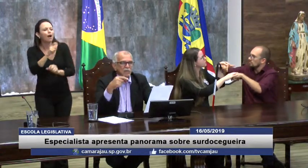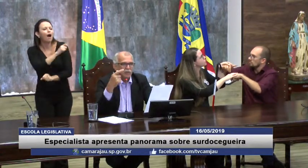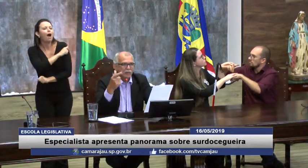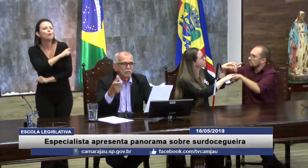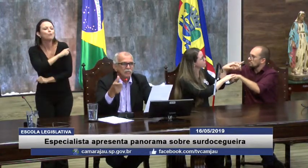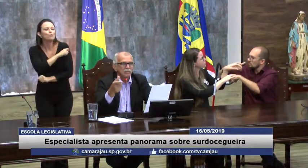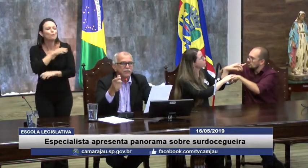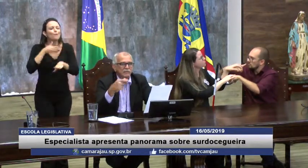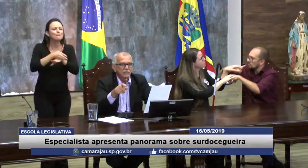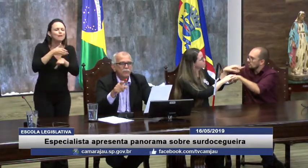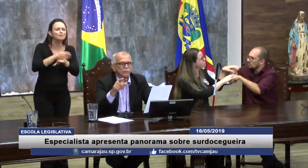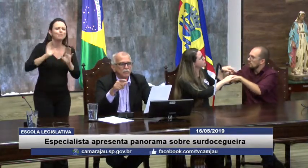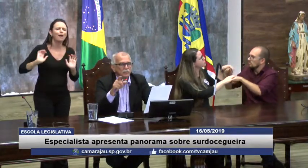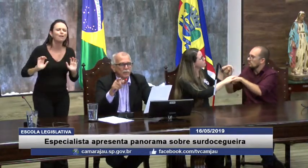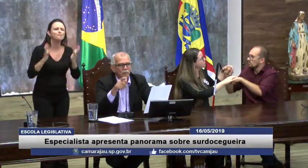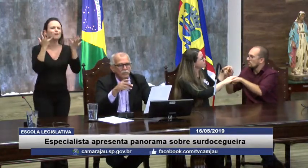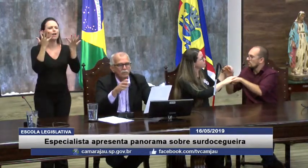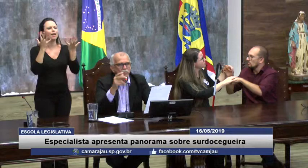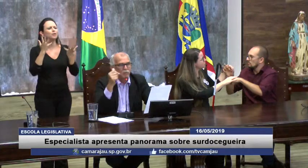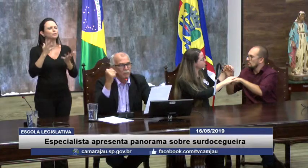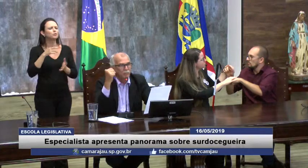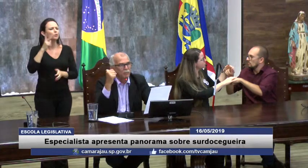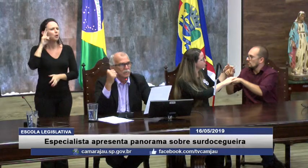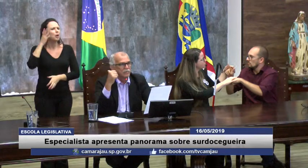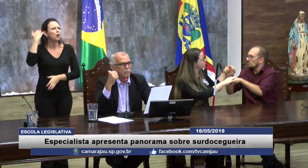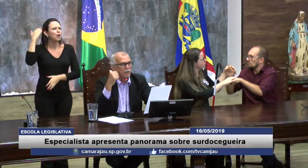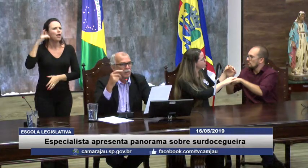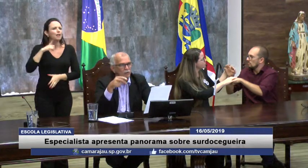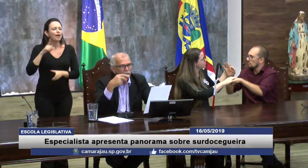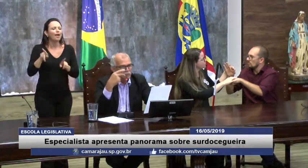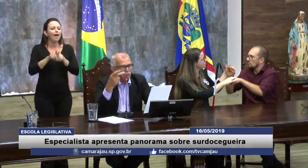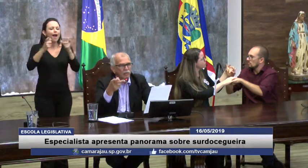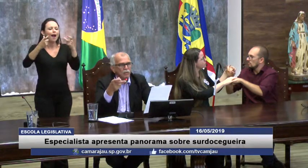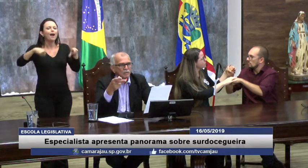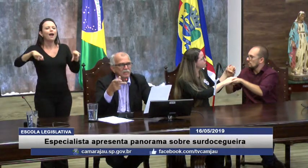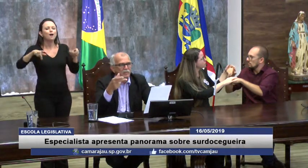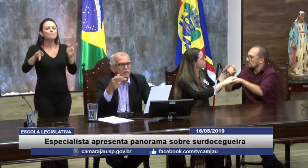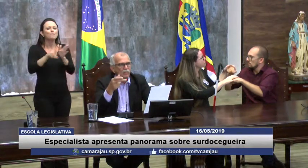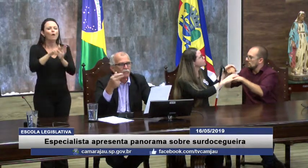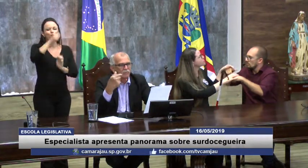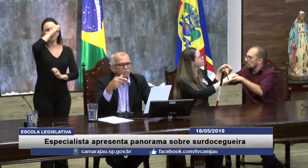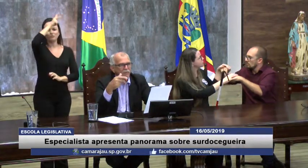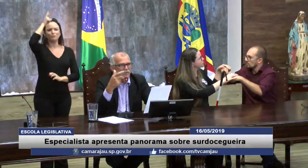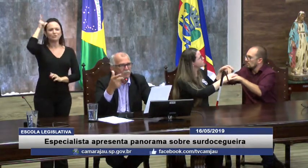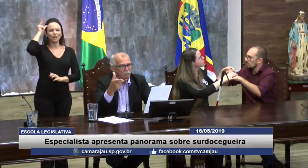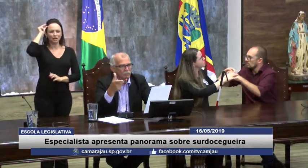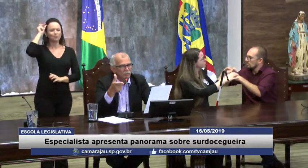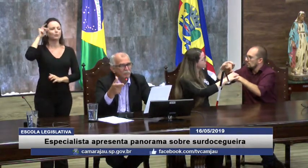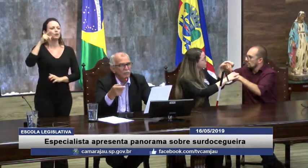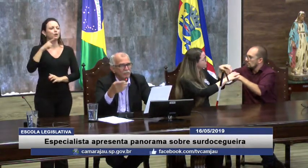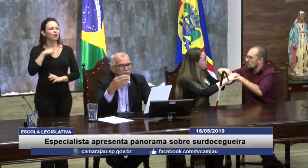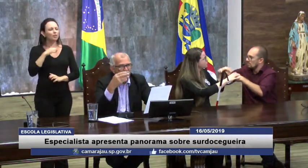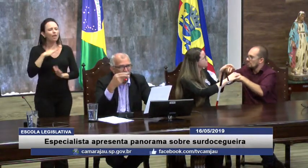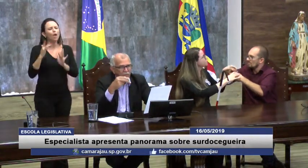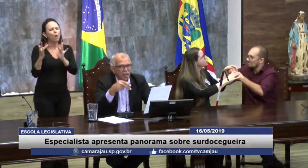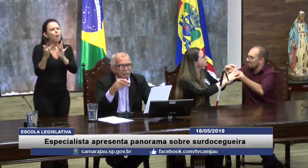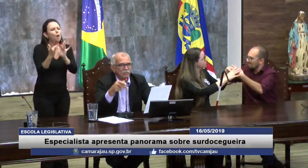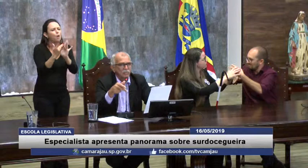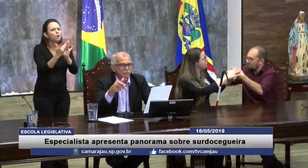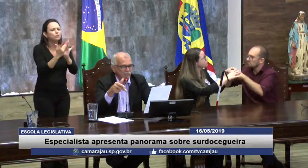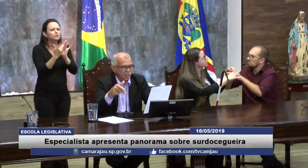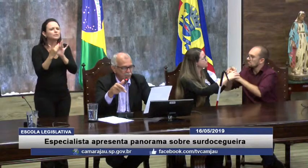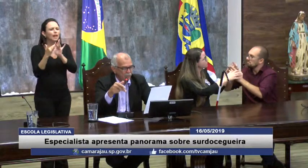eventos que nós fazíamos, principalmente no campo municipal. Então, tem uma certa convivência com pessoas